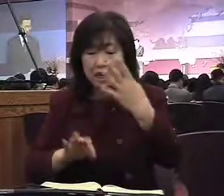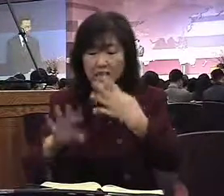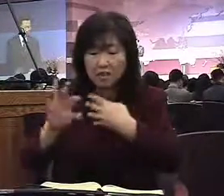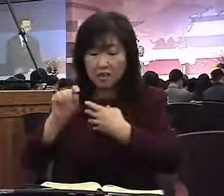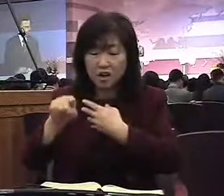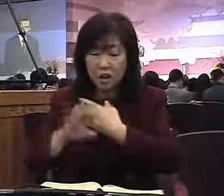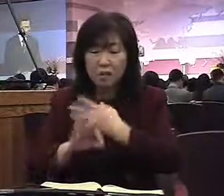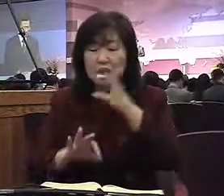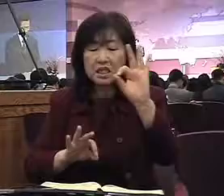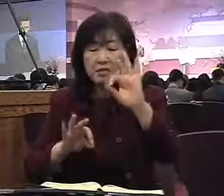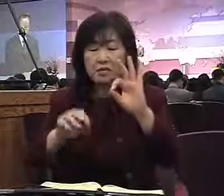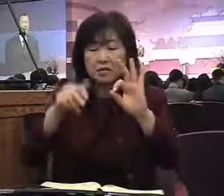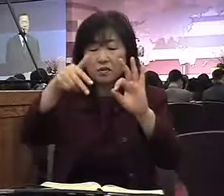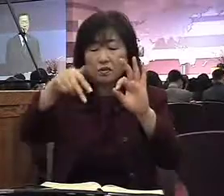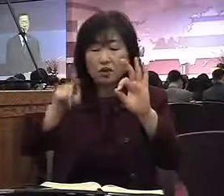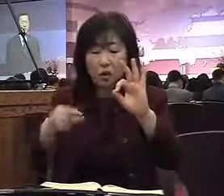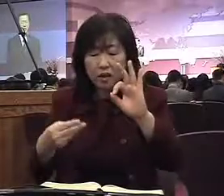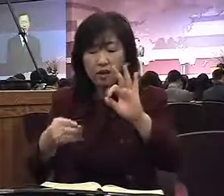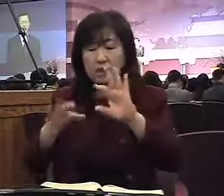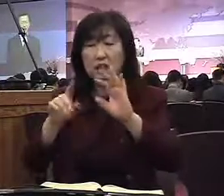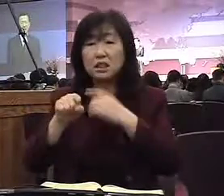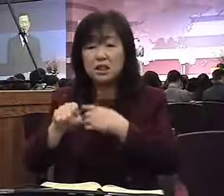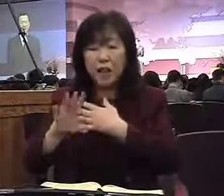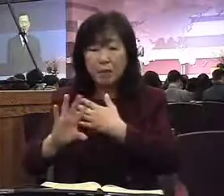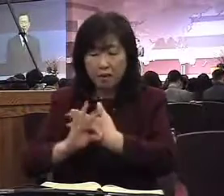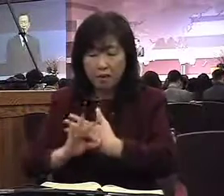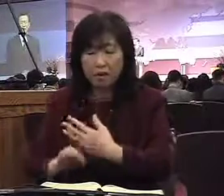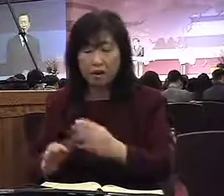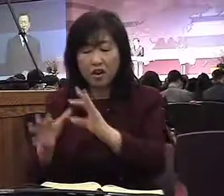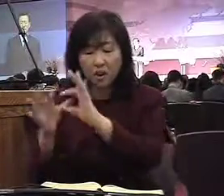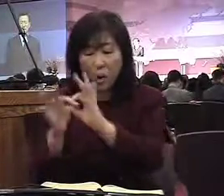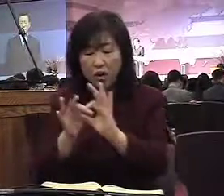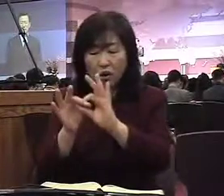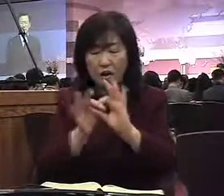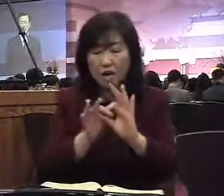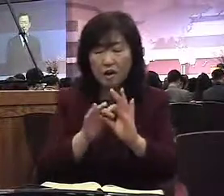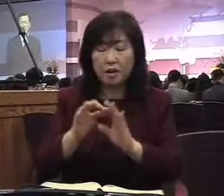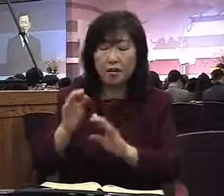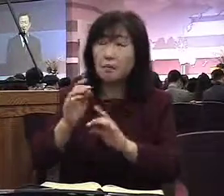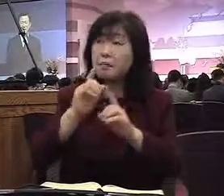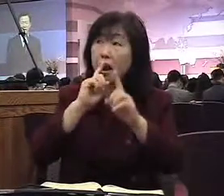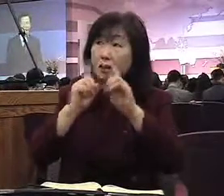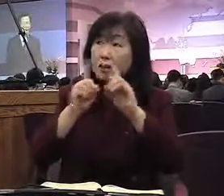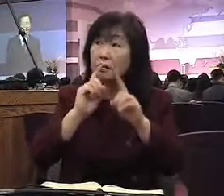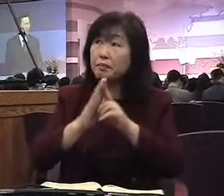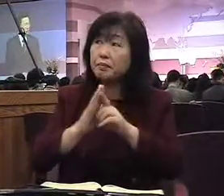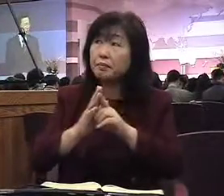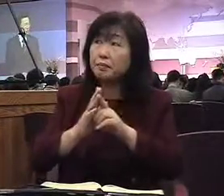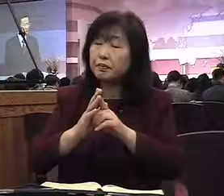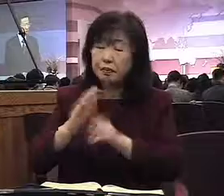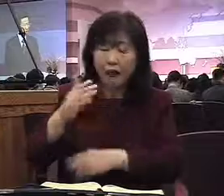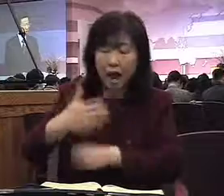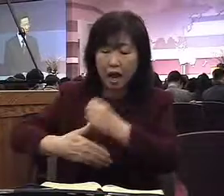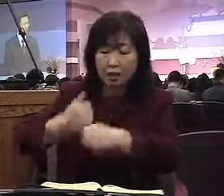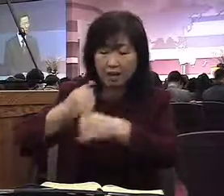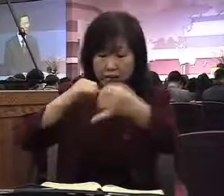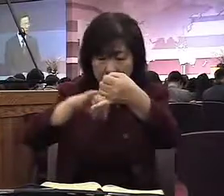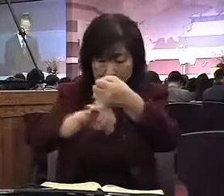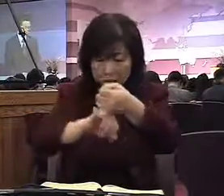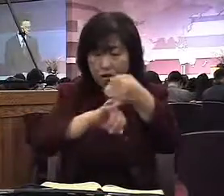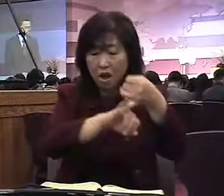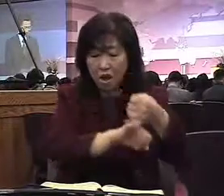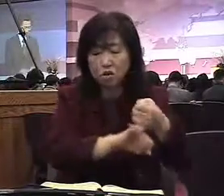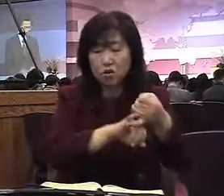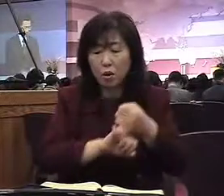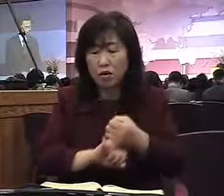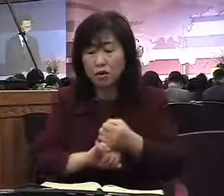있습니다. 근데 여기 그리하면 이후에 연결되어지는 그 말씀의 하나님의 약속들이 참